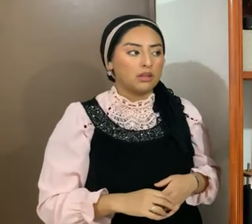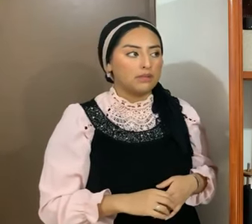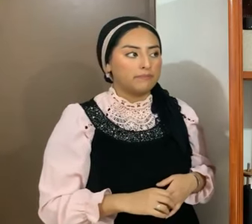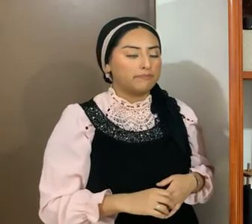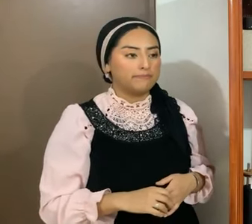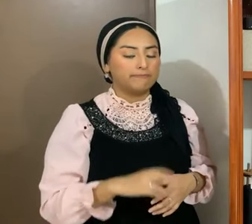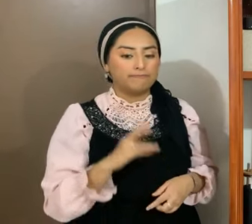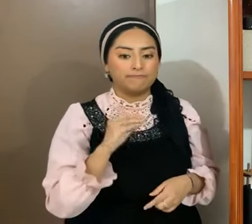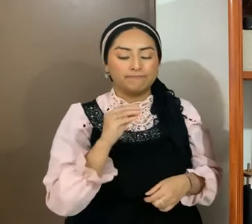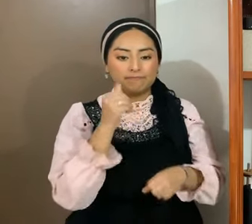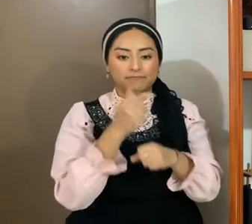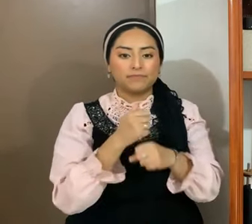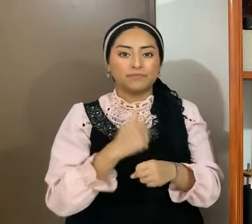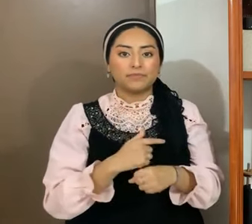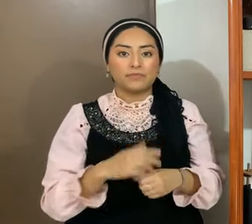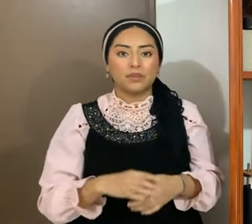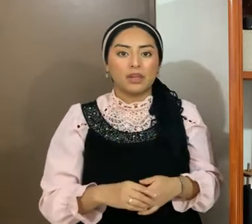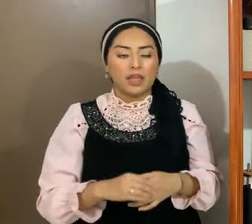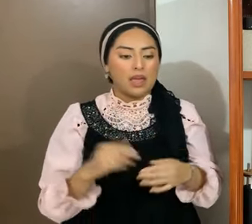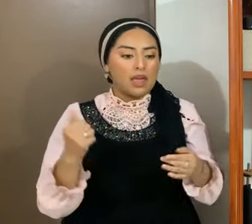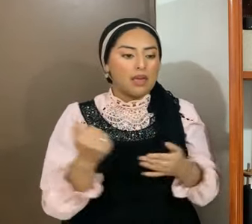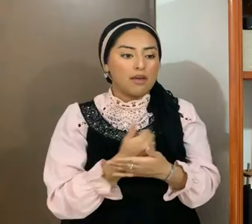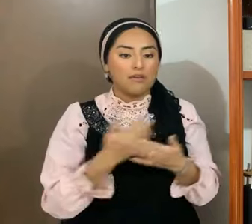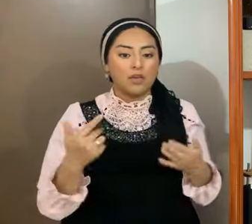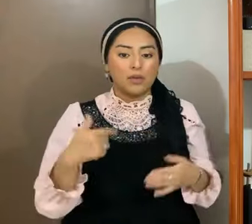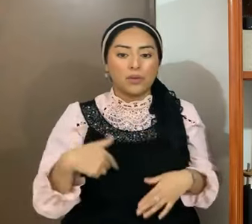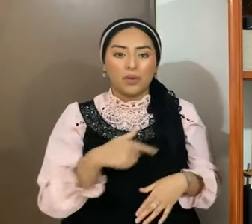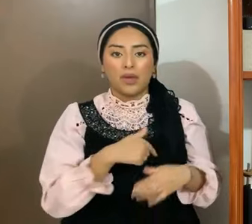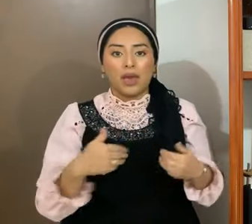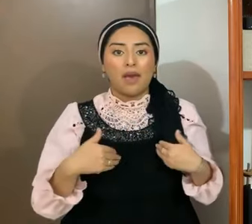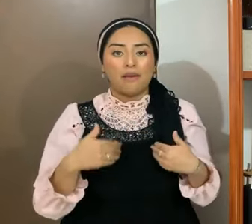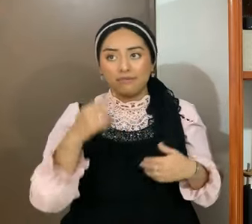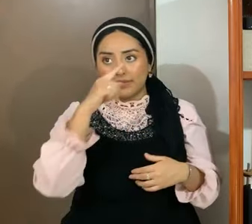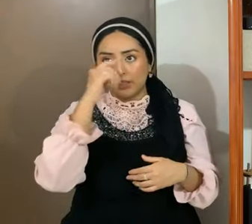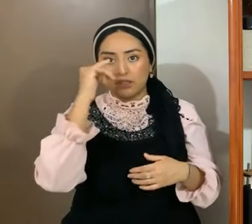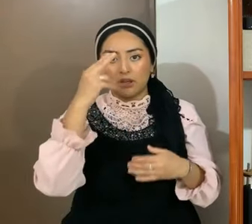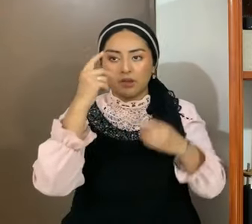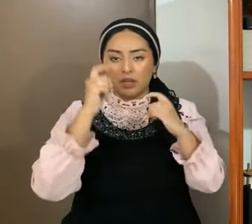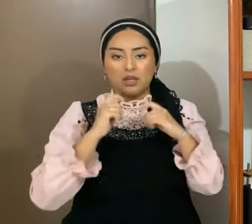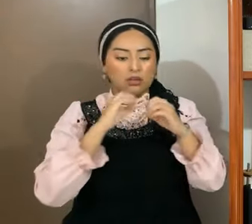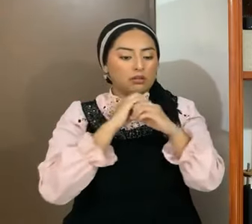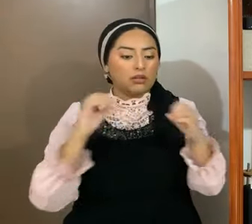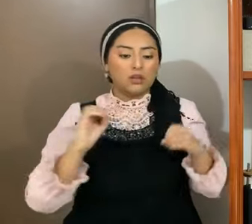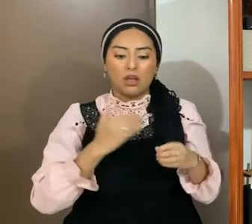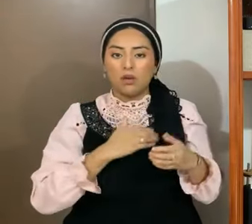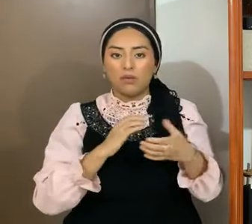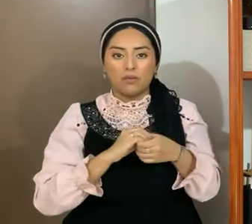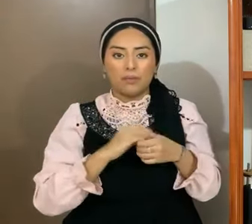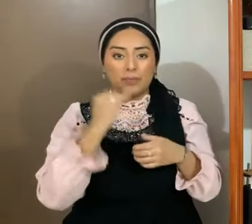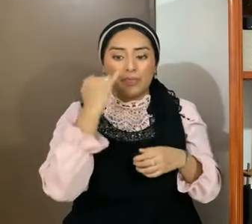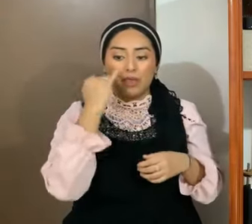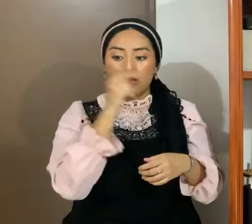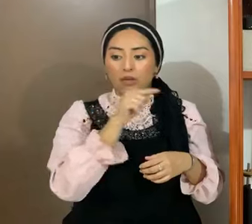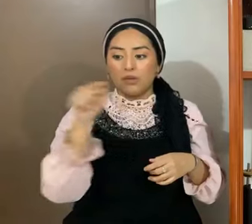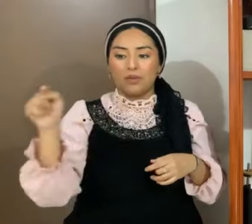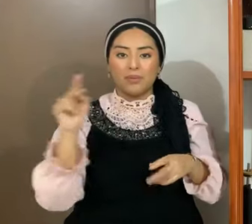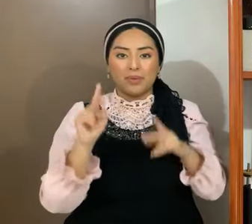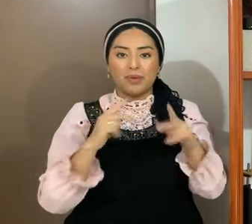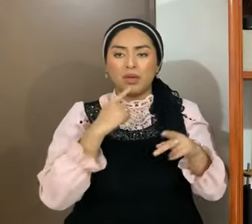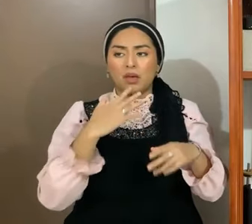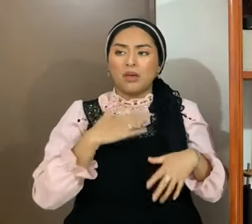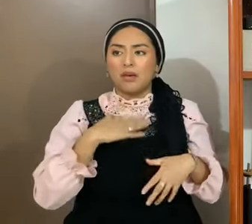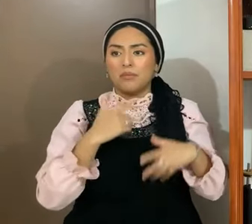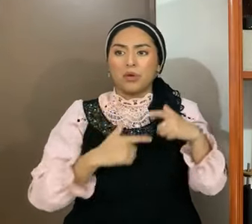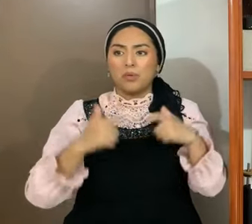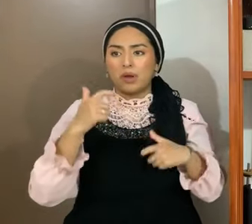Es increíble, hermanos. Todo lo que tenemos es porque Yahweh nos lo dio, nada es nuestro. Si esas personas que se dicen el gran